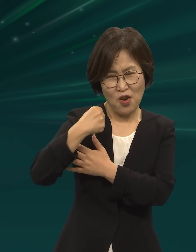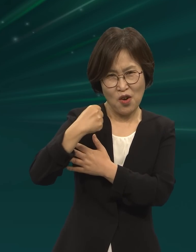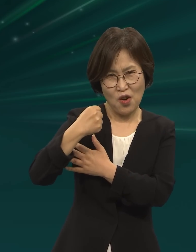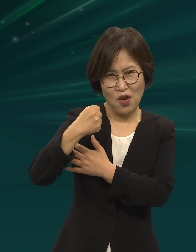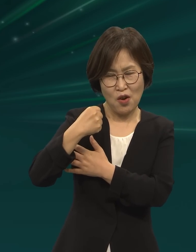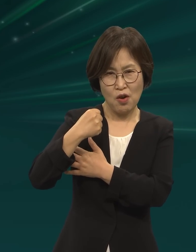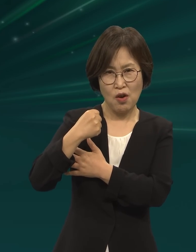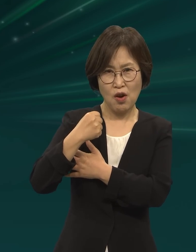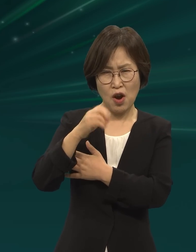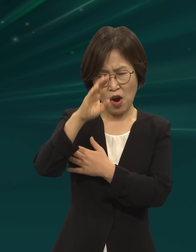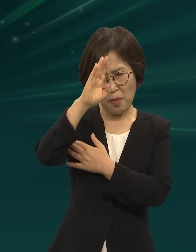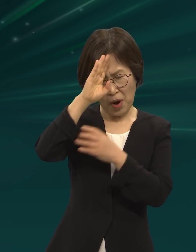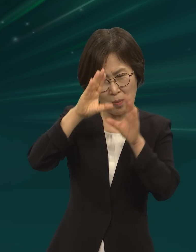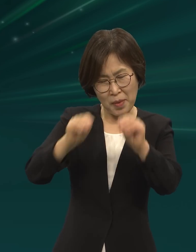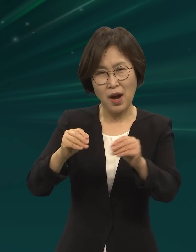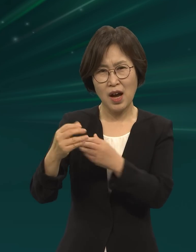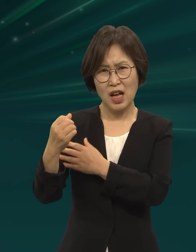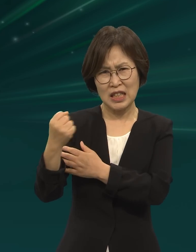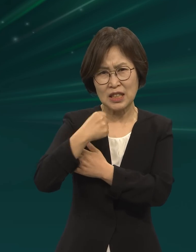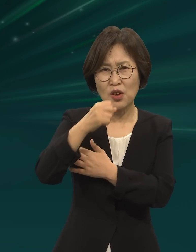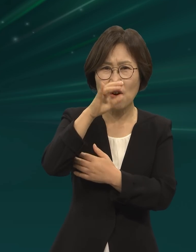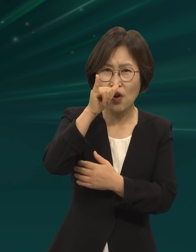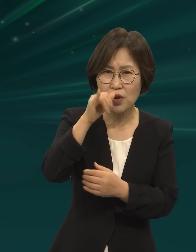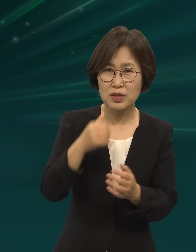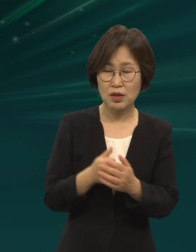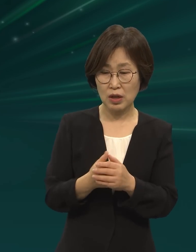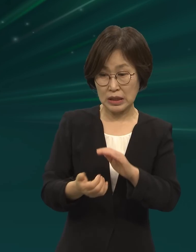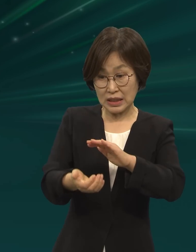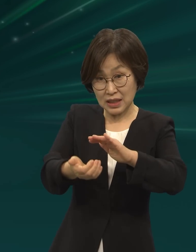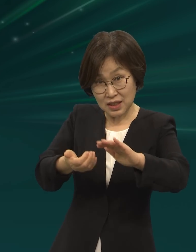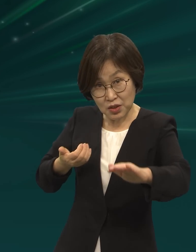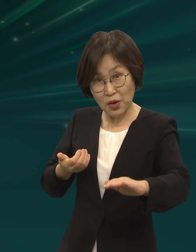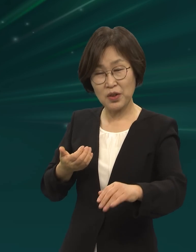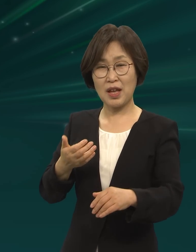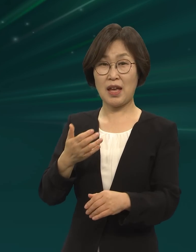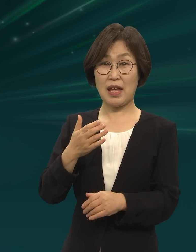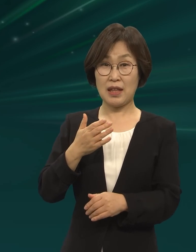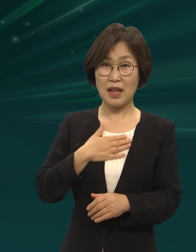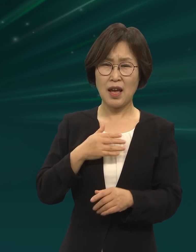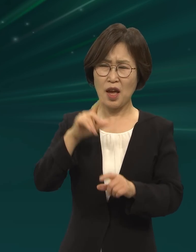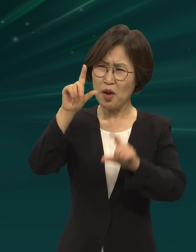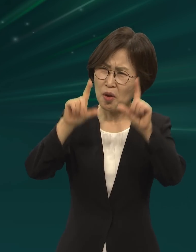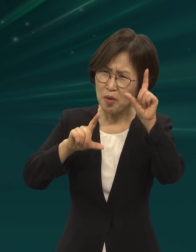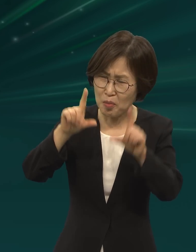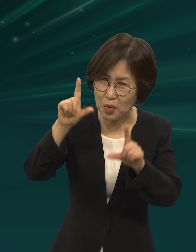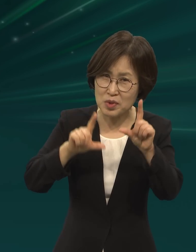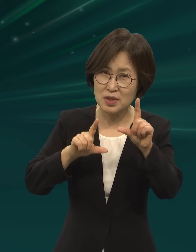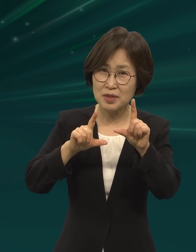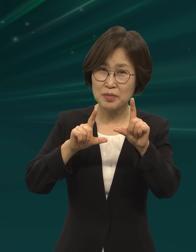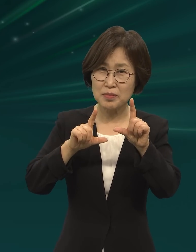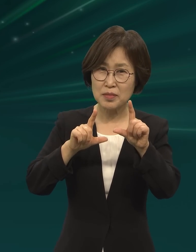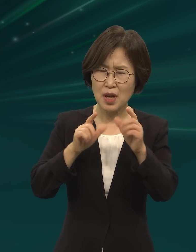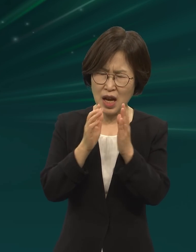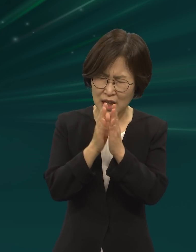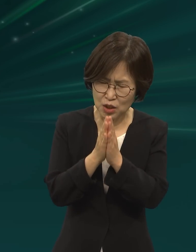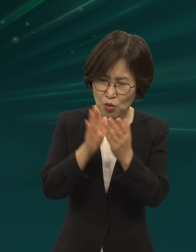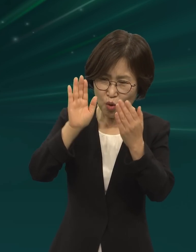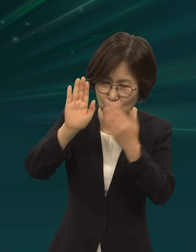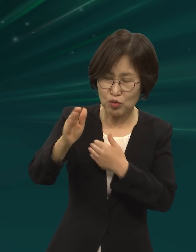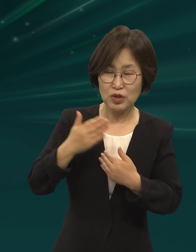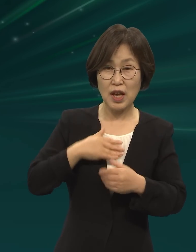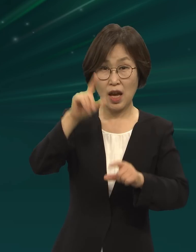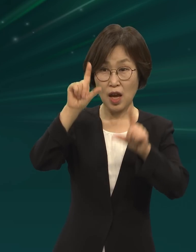엄마 봤지? 그 전에 내 모습, 기도한 후에 예수님의 이름으로 기도한 후에 내 모습 엄마